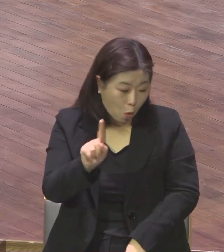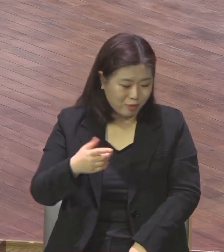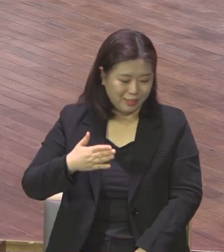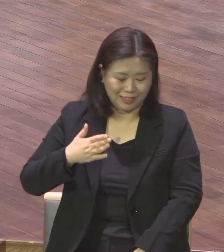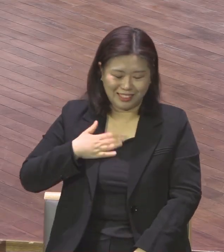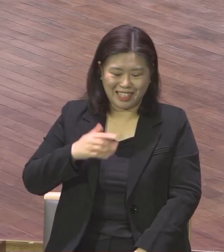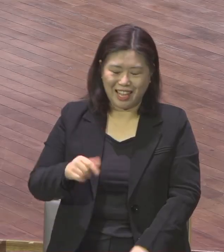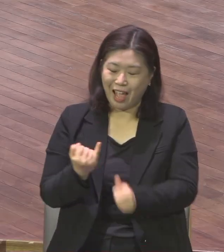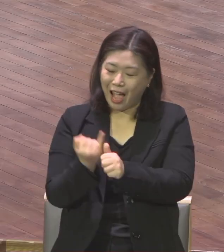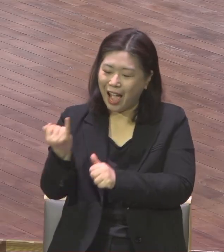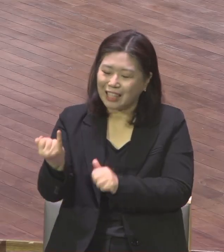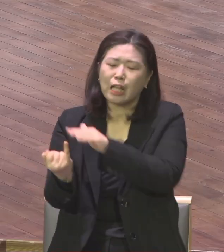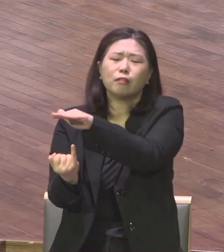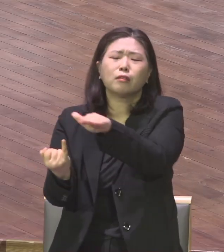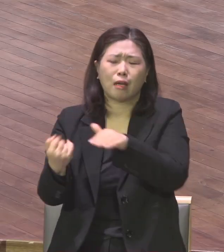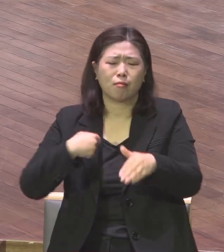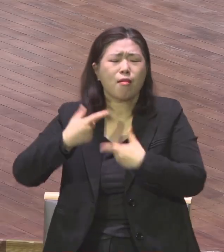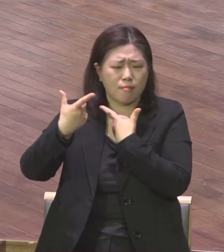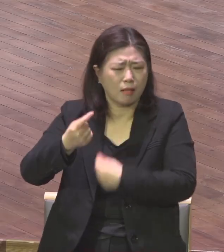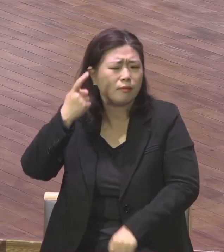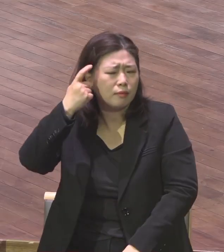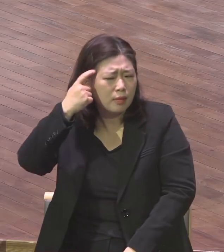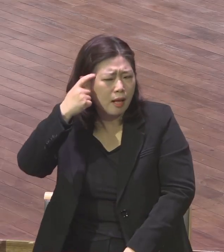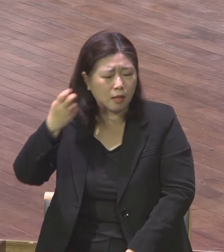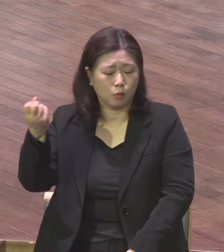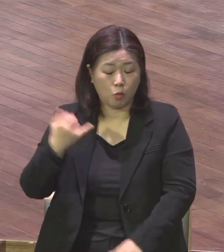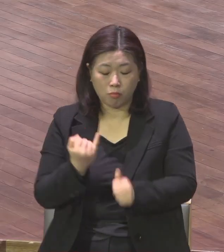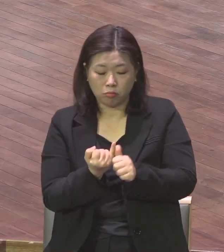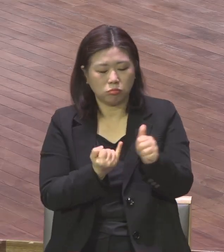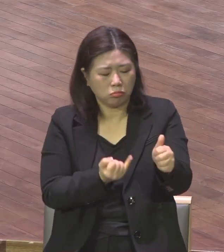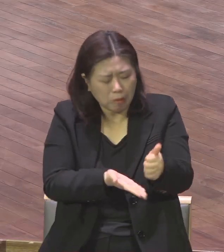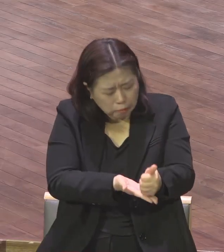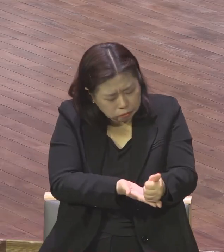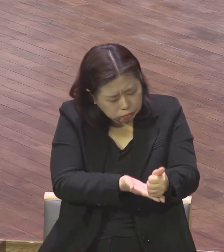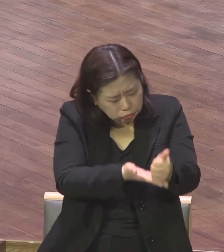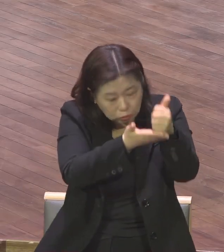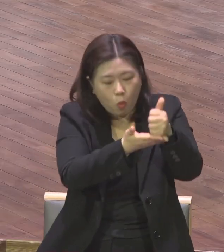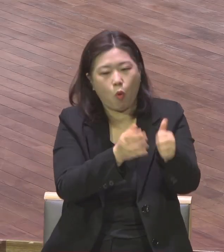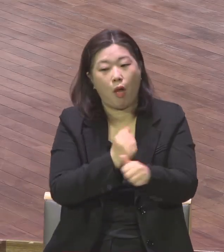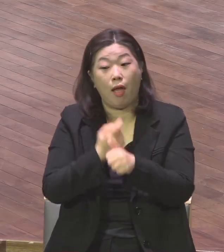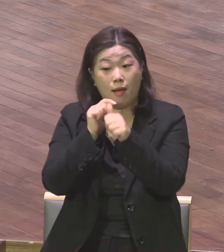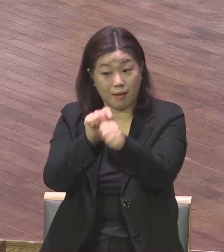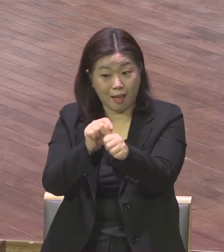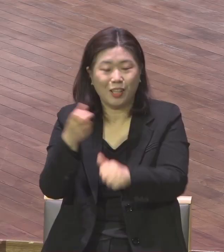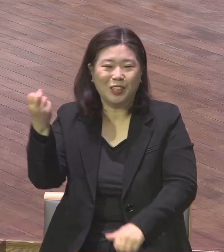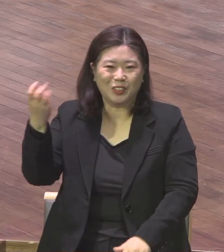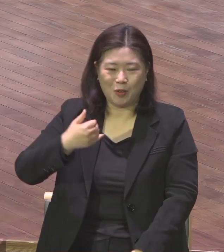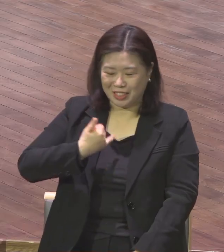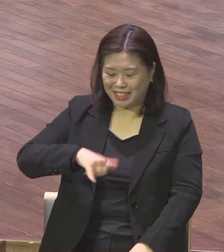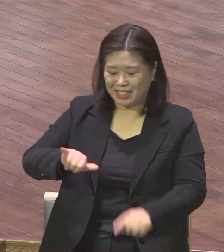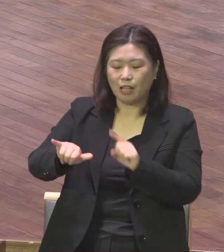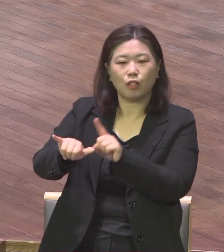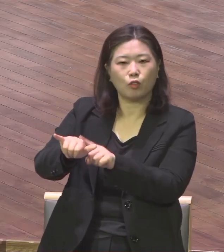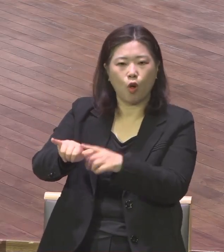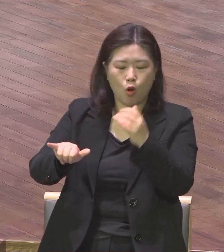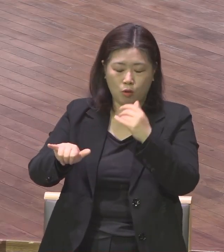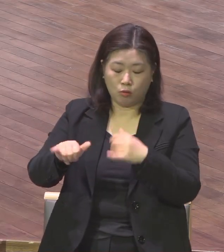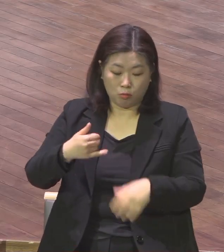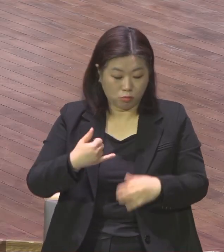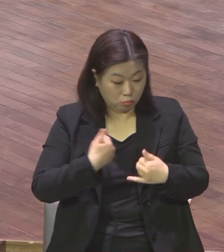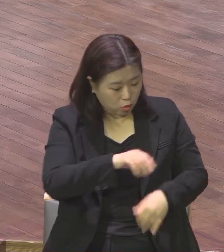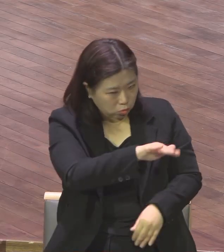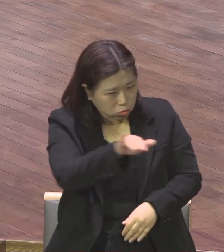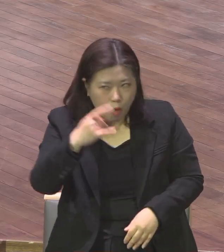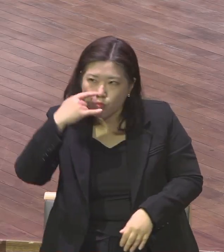자신같이 하고 아내도 자기 남편을 존경하라. 자녀들아 주 안에서 너희 부모에게 순종하라. 이것이